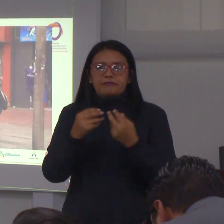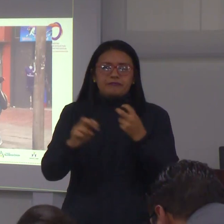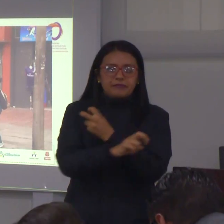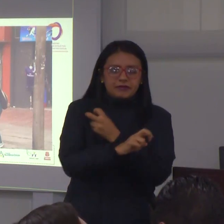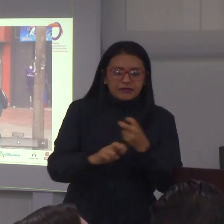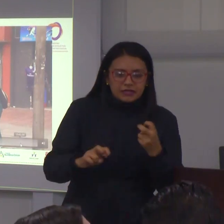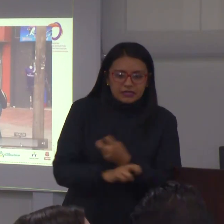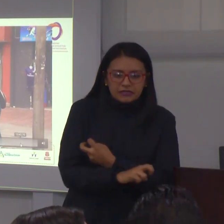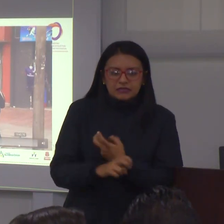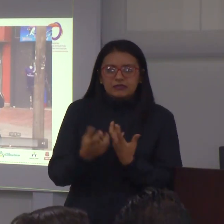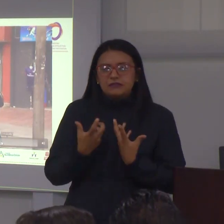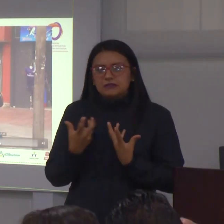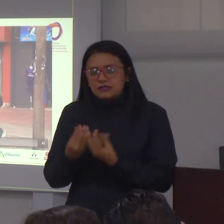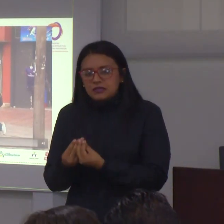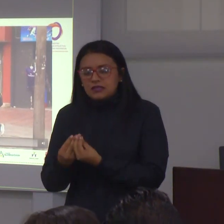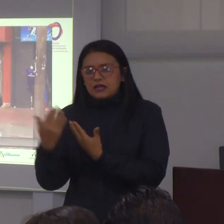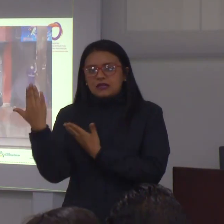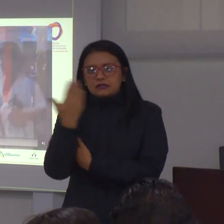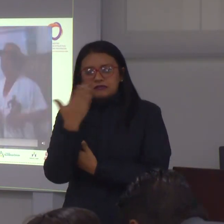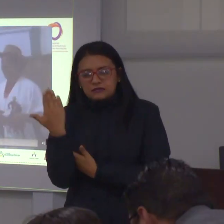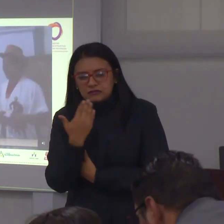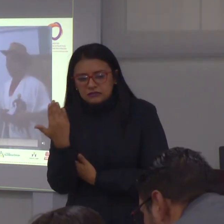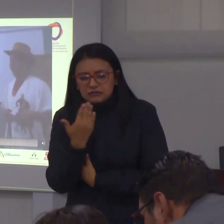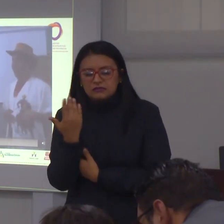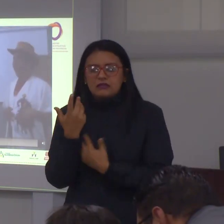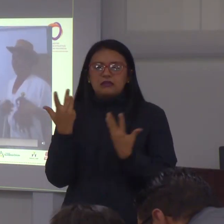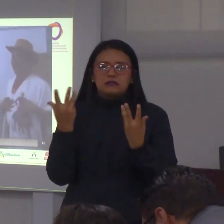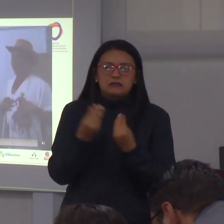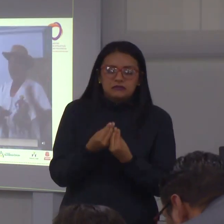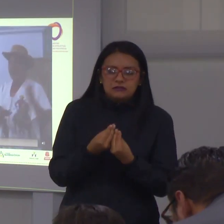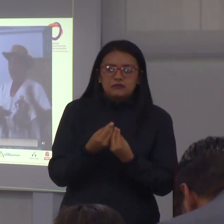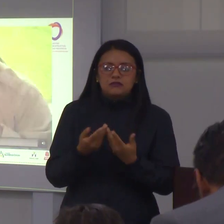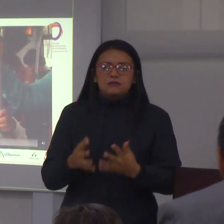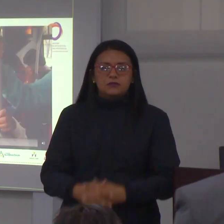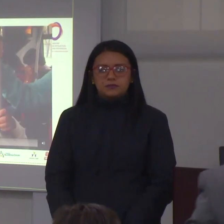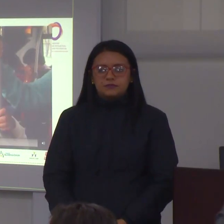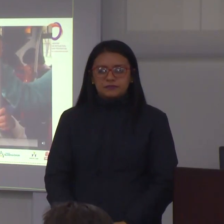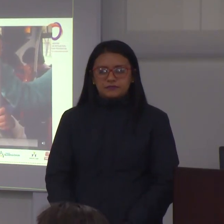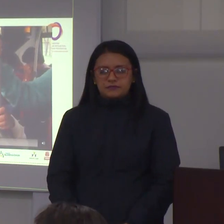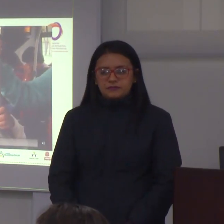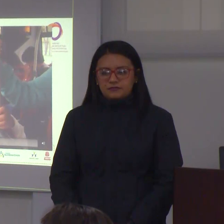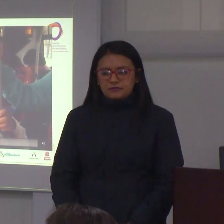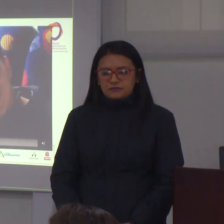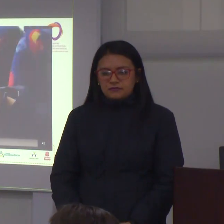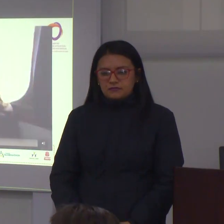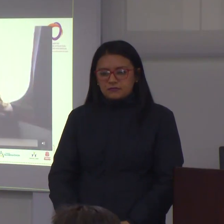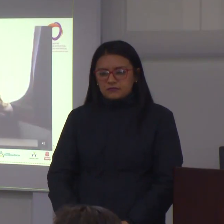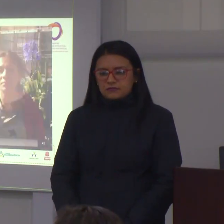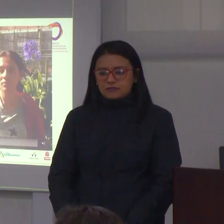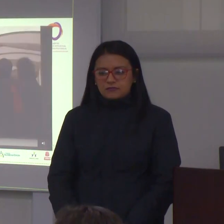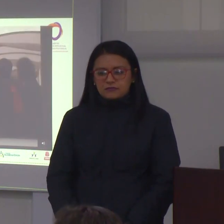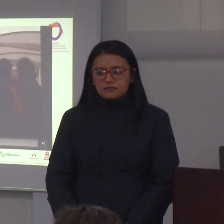a Sibes también, porque hemos salido.